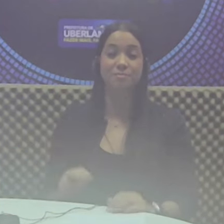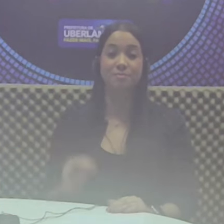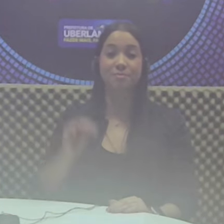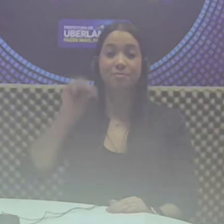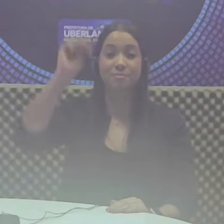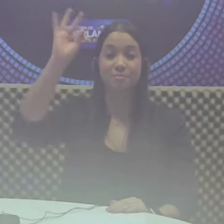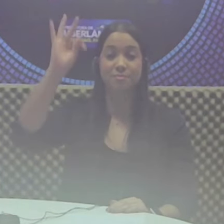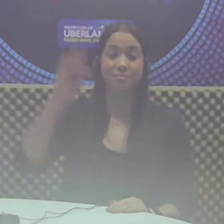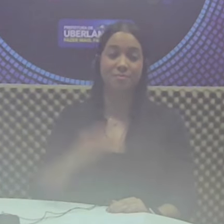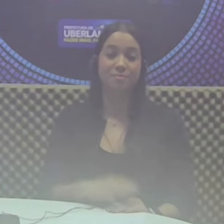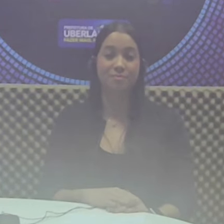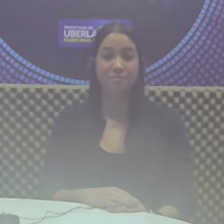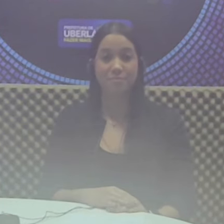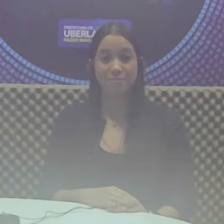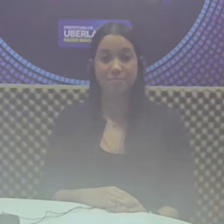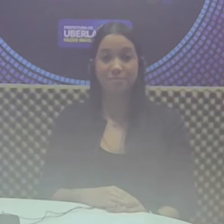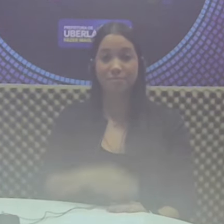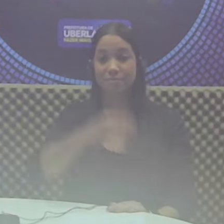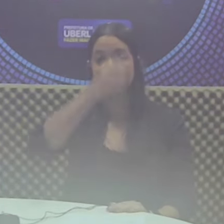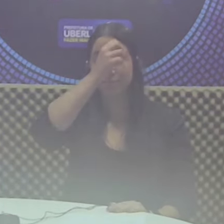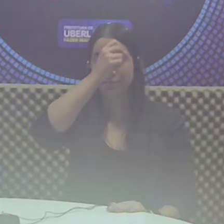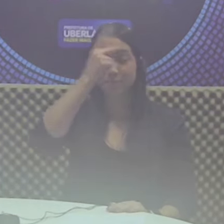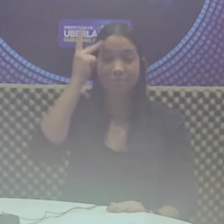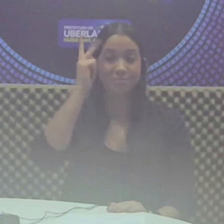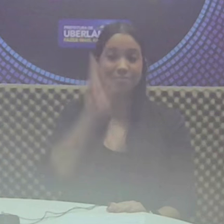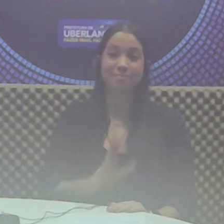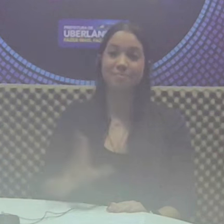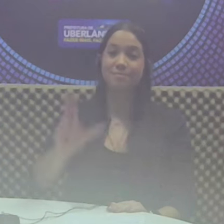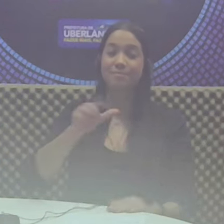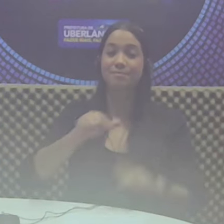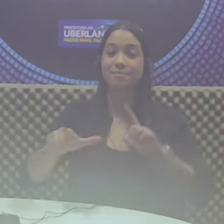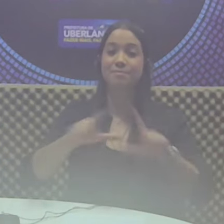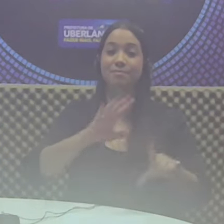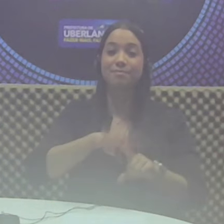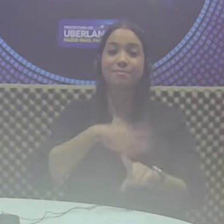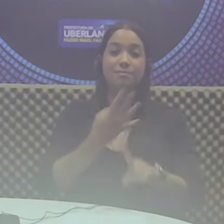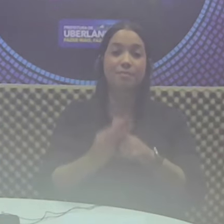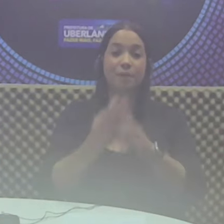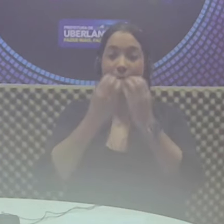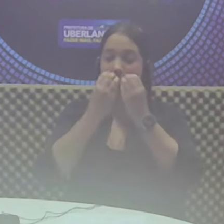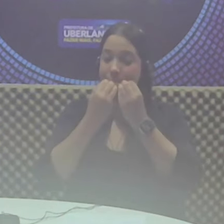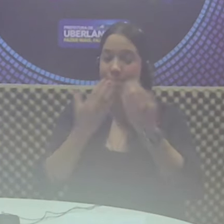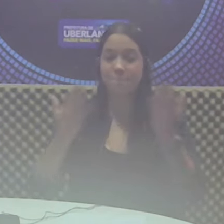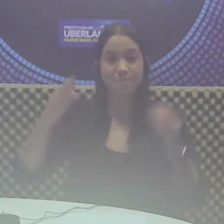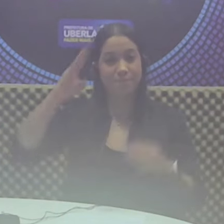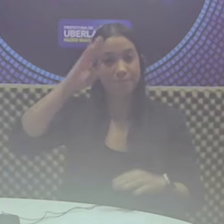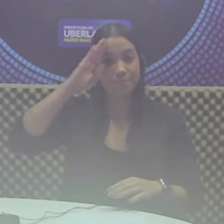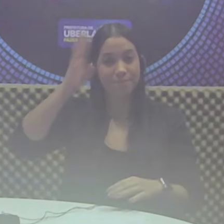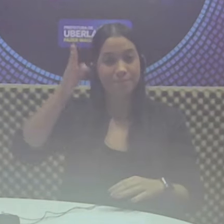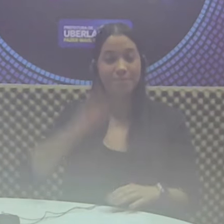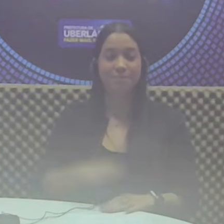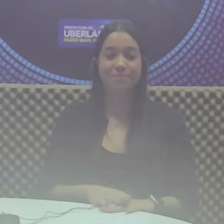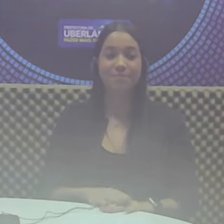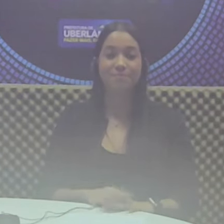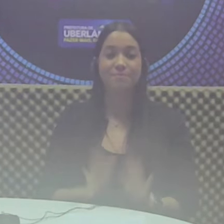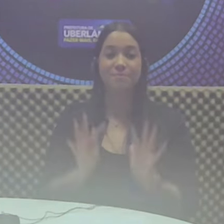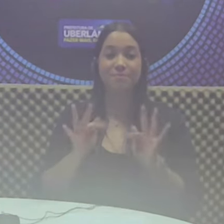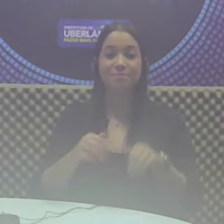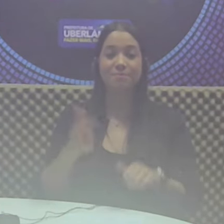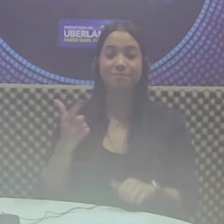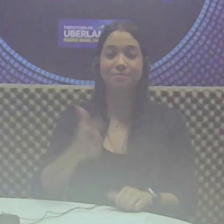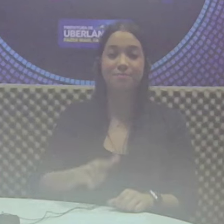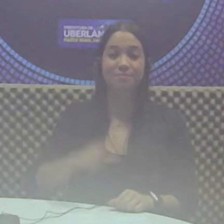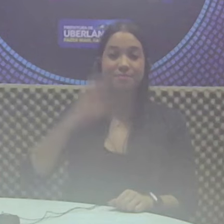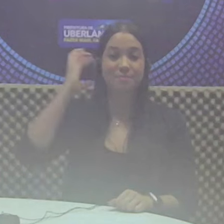Comunicação, Marco Túlio de Castro Kalimann. Prefeitura de Uberlândia, fazer mais, fazer bem. Fica por